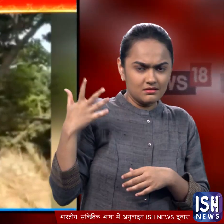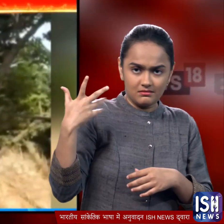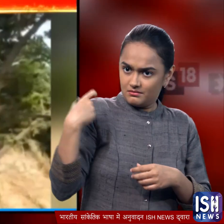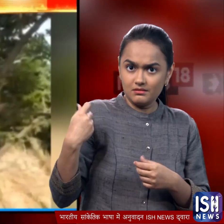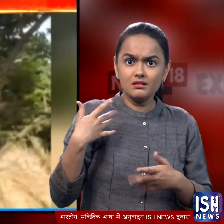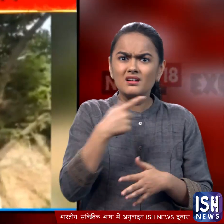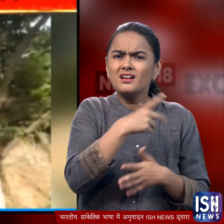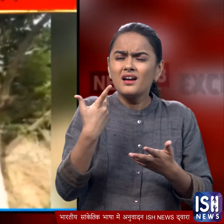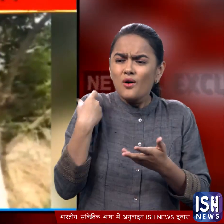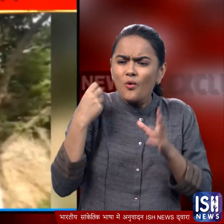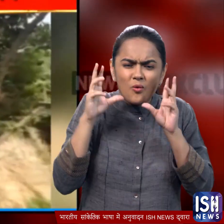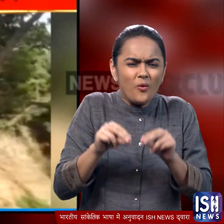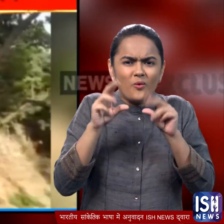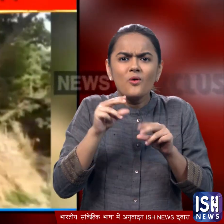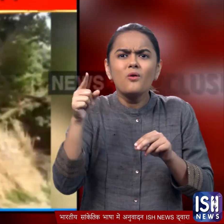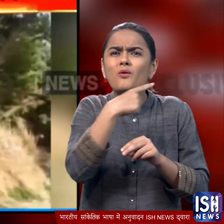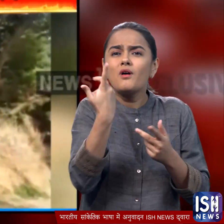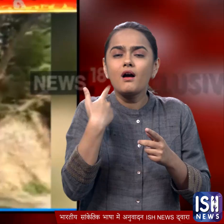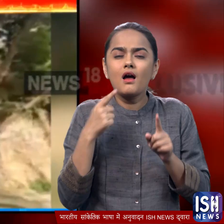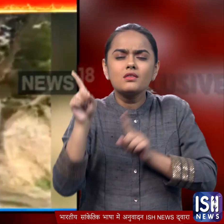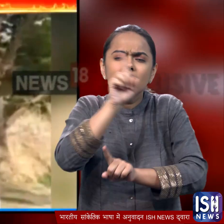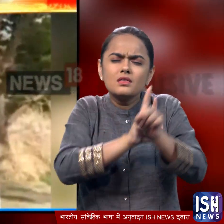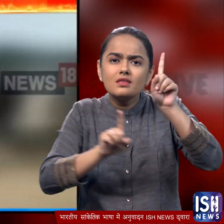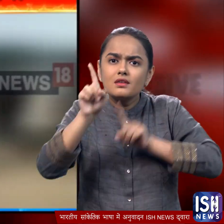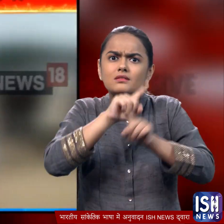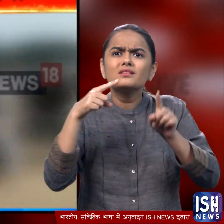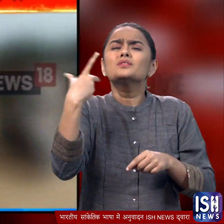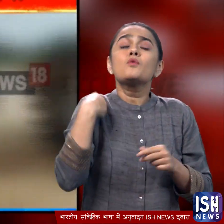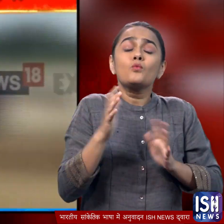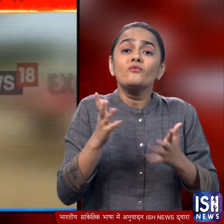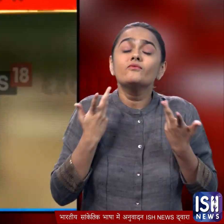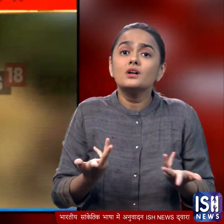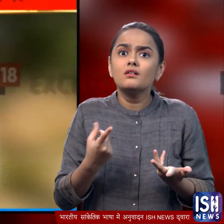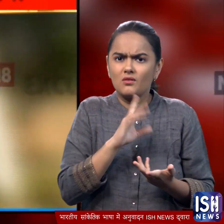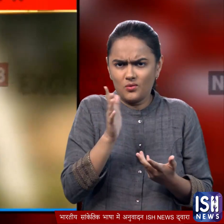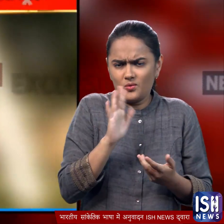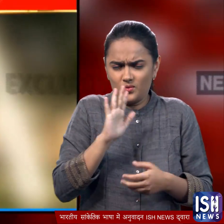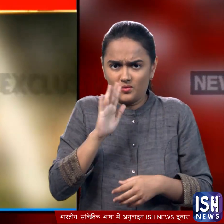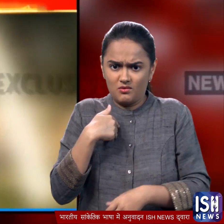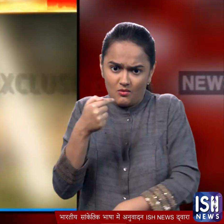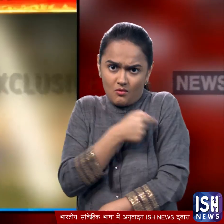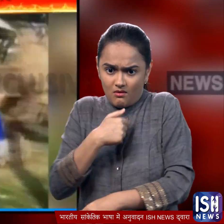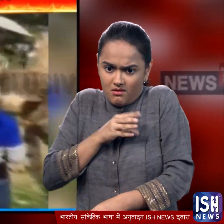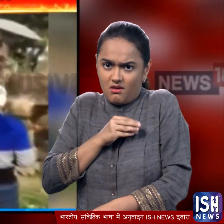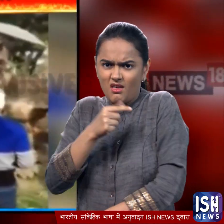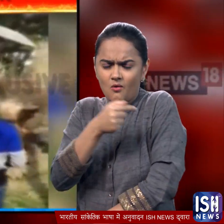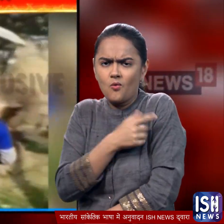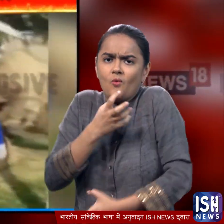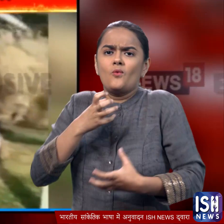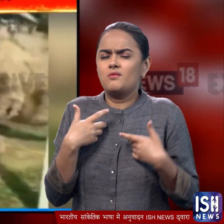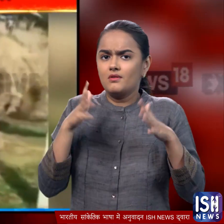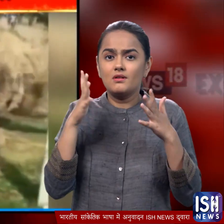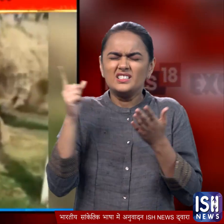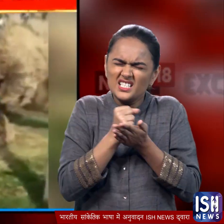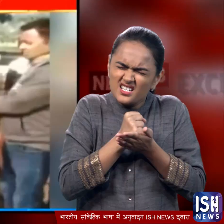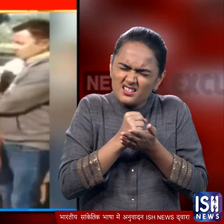वैक्सीन से बचने के लिए पेड़ पर चढ़े आदमी ने बहाना बनाने में भी कोई कसर नहीं छोड़ी। क्यों नहीं लगाएंगे इंजेक्शन आप? हमें डर लगता है। हालांकि कुछ देर बाद